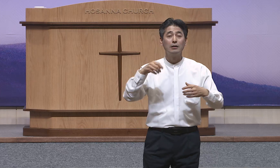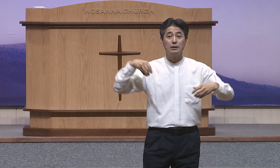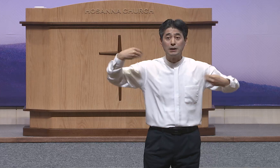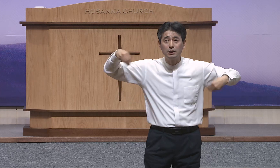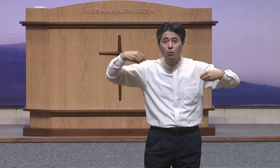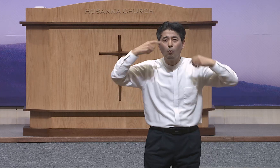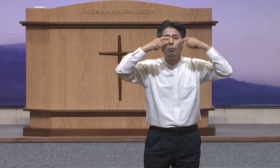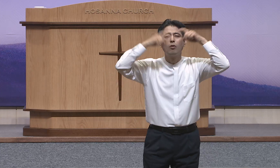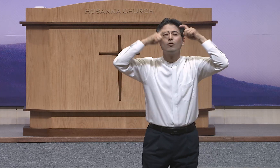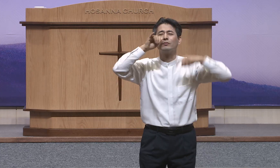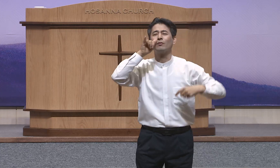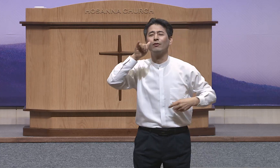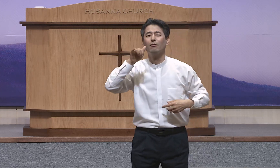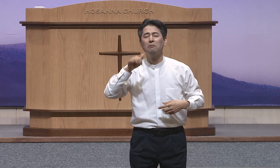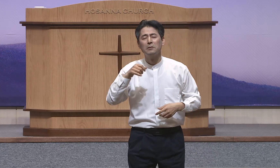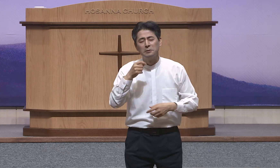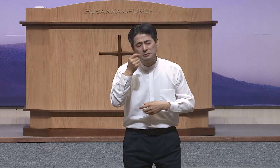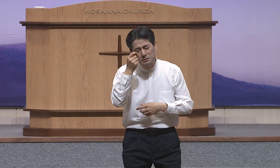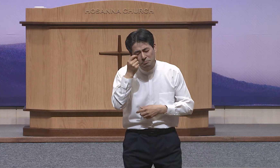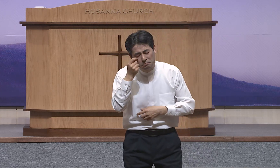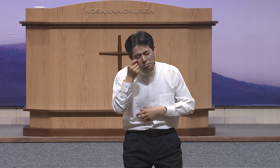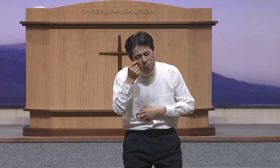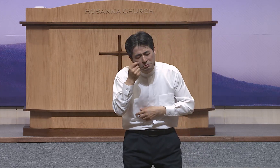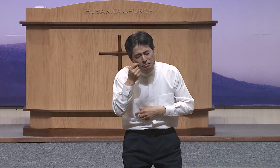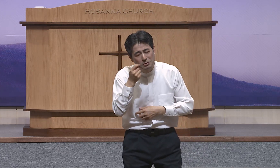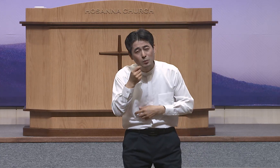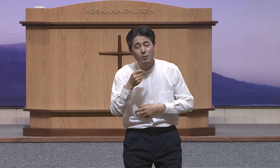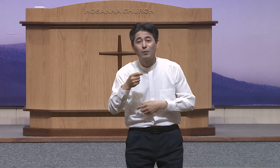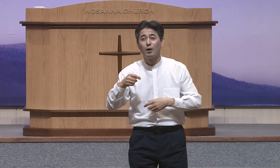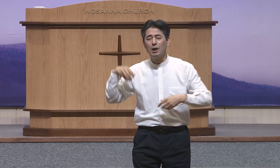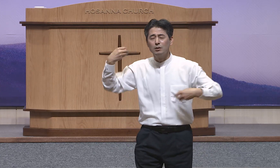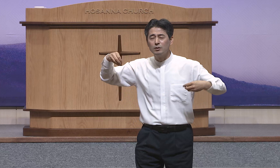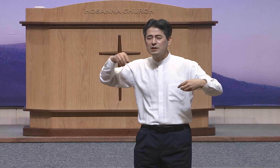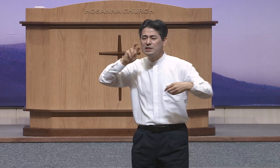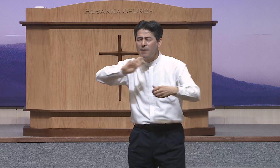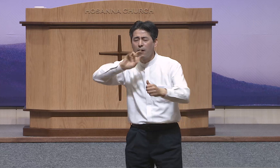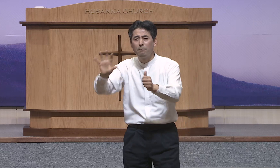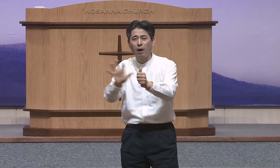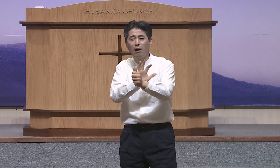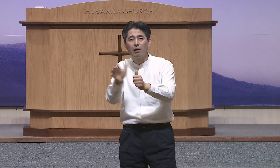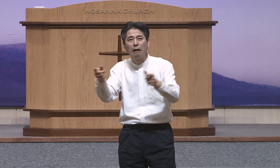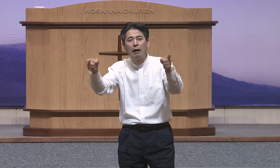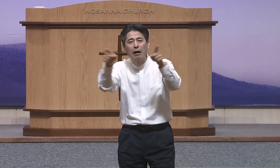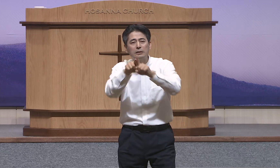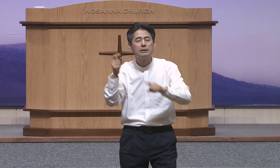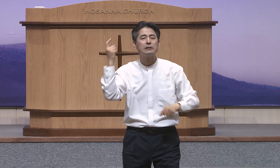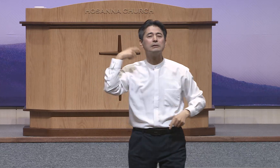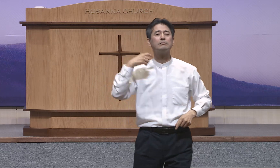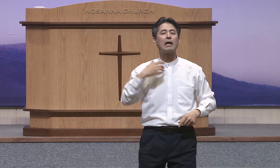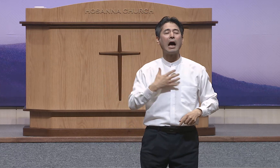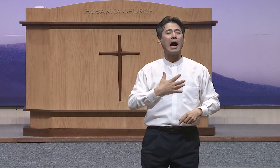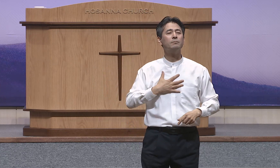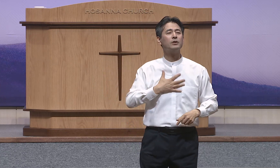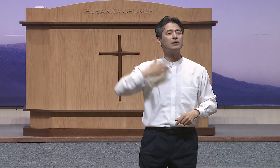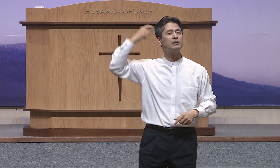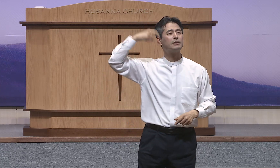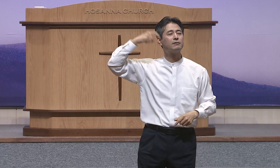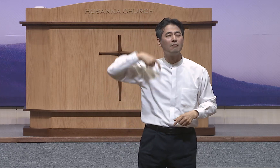알고는 있었어요. 그러면서 연극하는 배우들의 표정들을 보면서 아, 지금